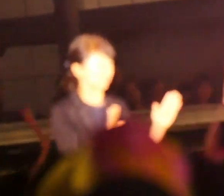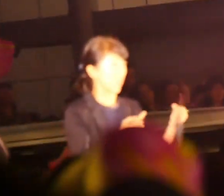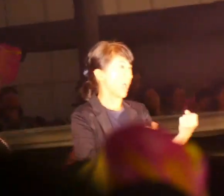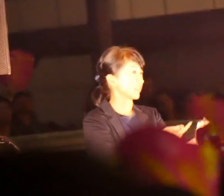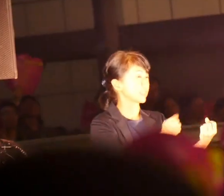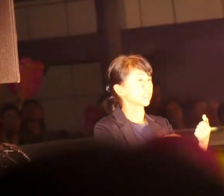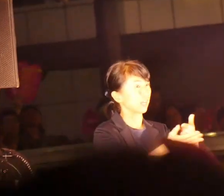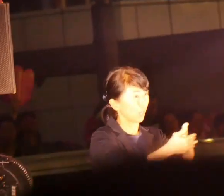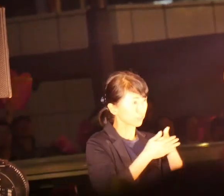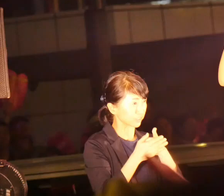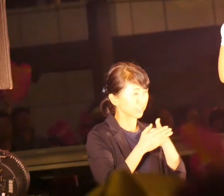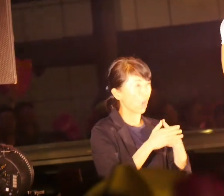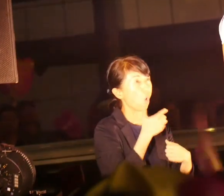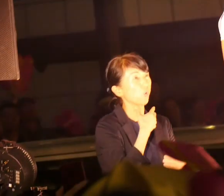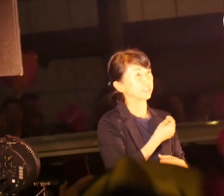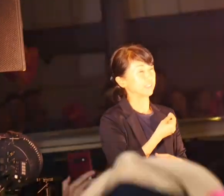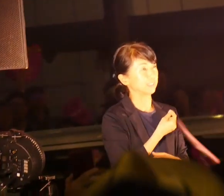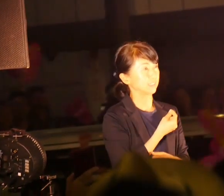ですよ。